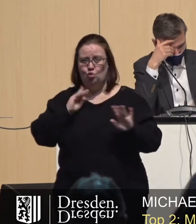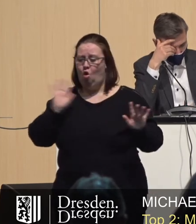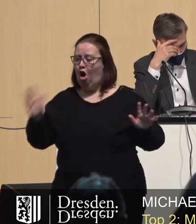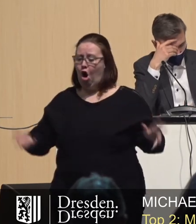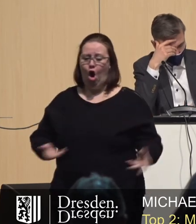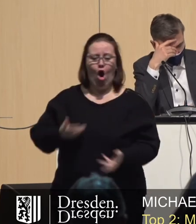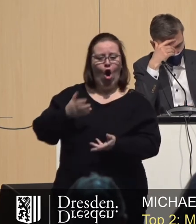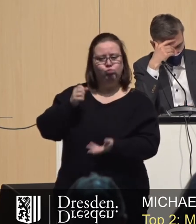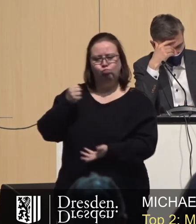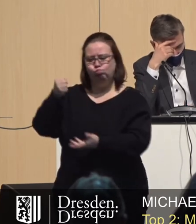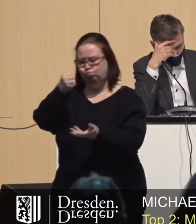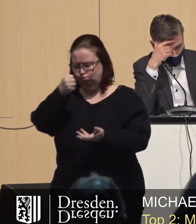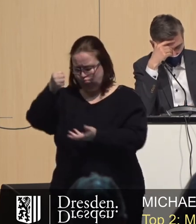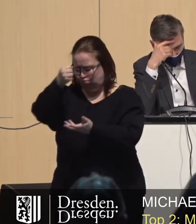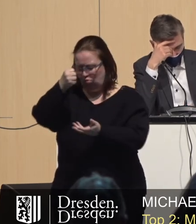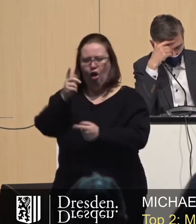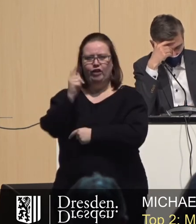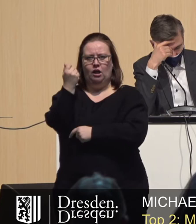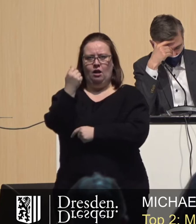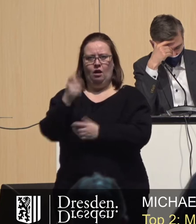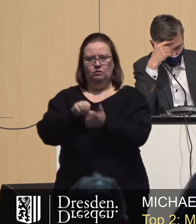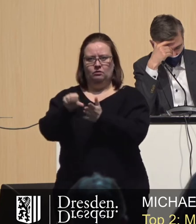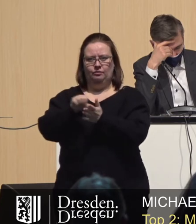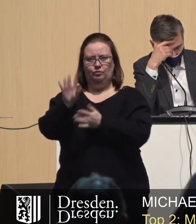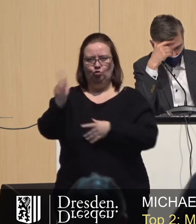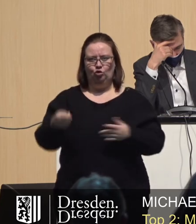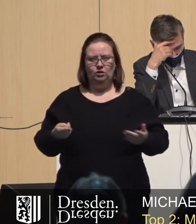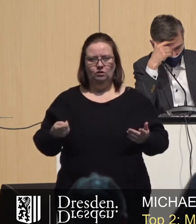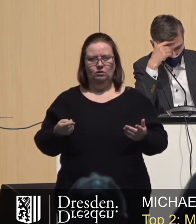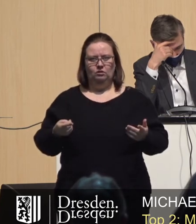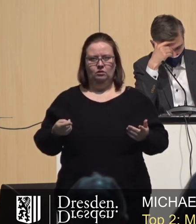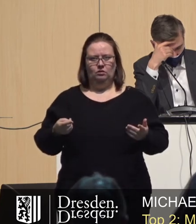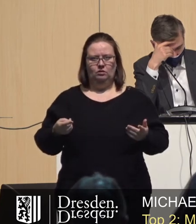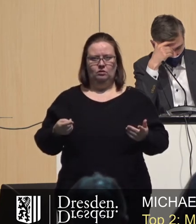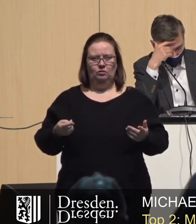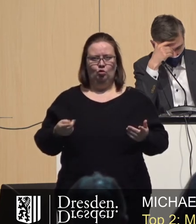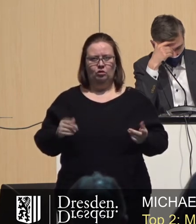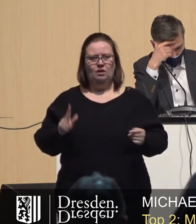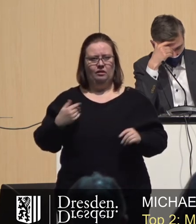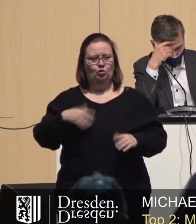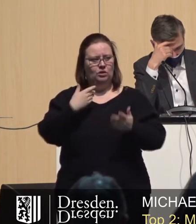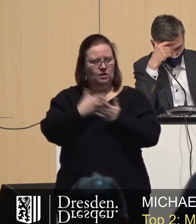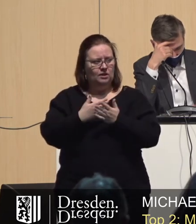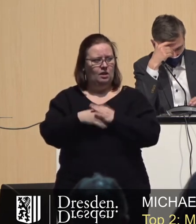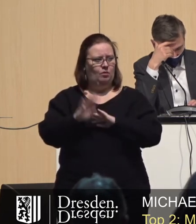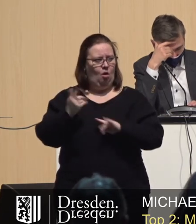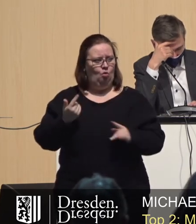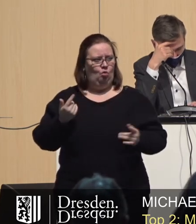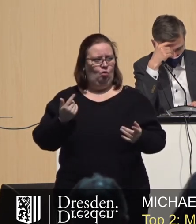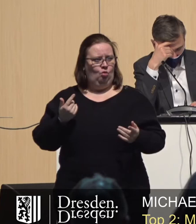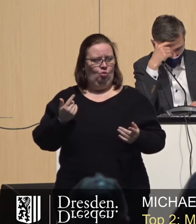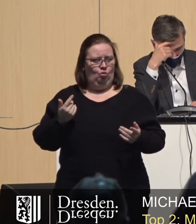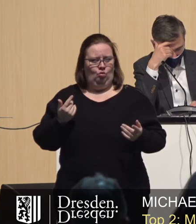vollen öffentlicher Mittel bedienen, denken. Nur deshalb im Grunde genommen